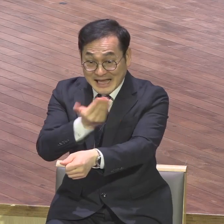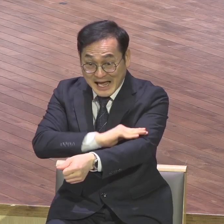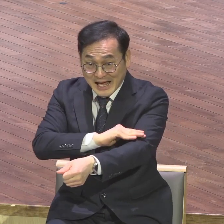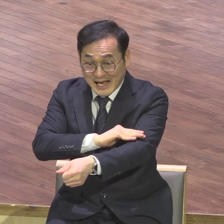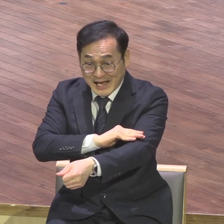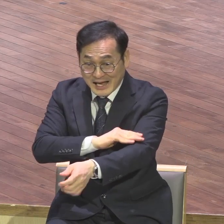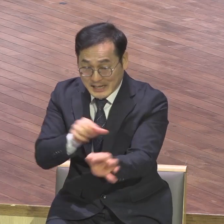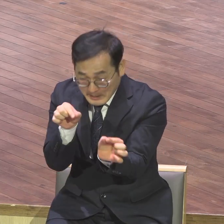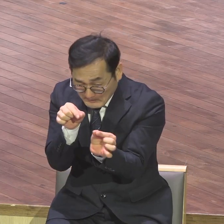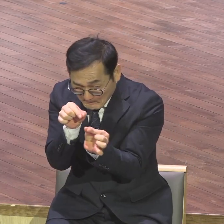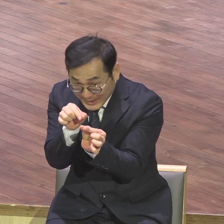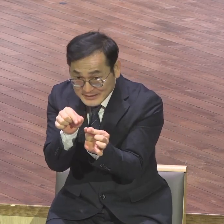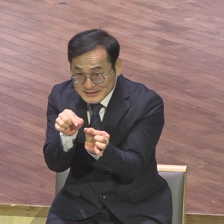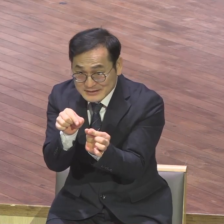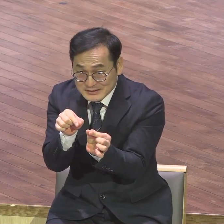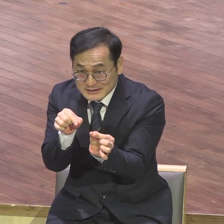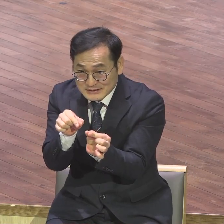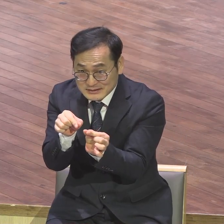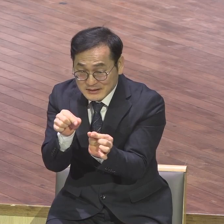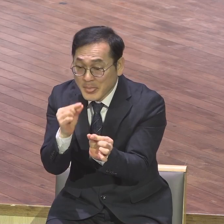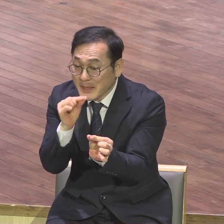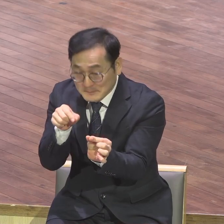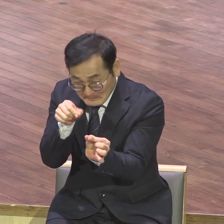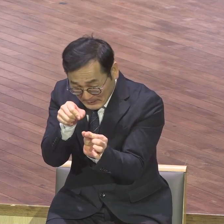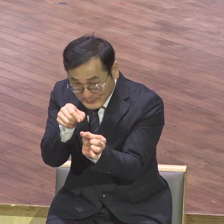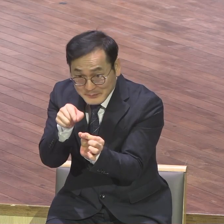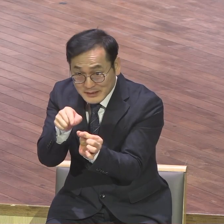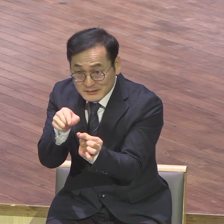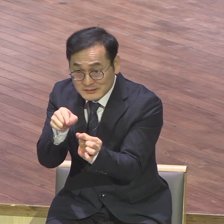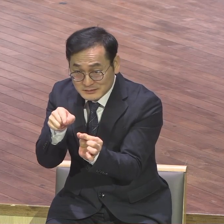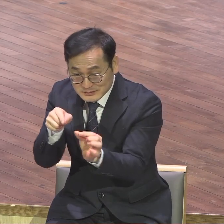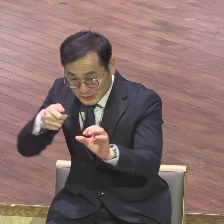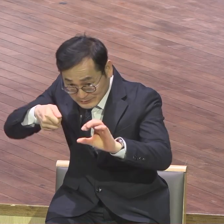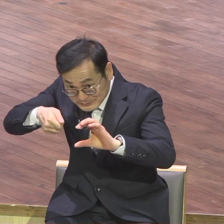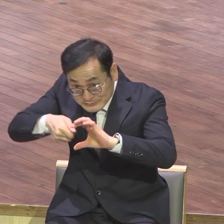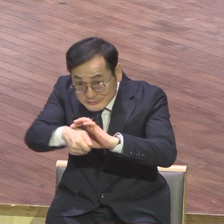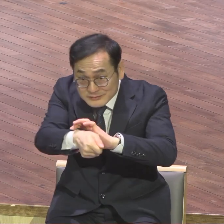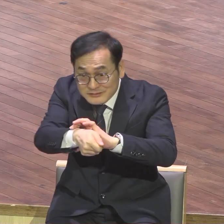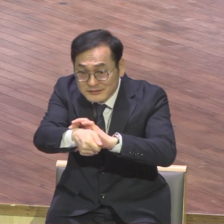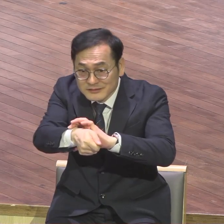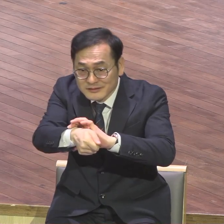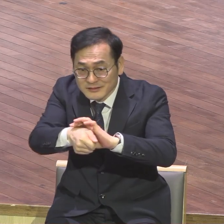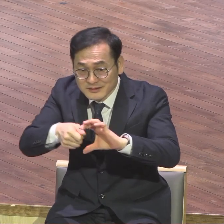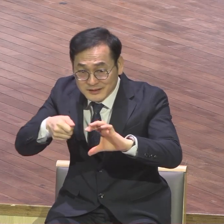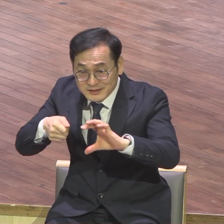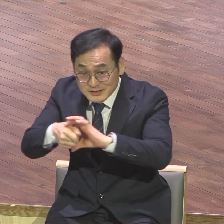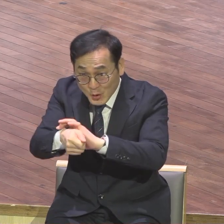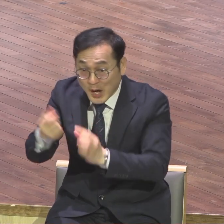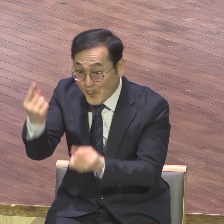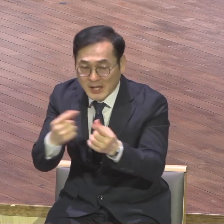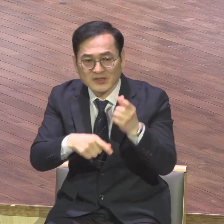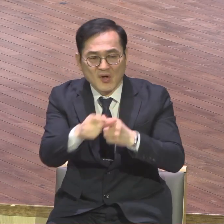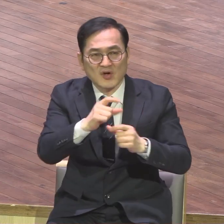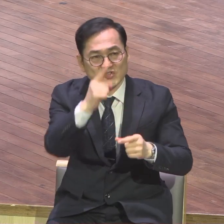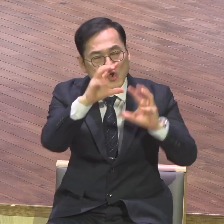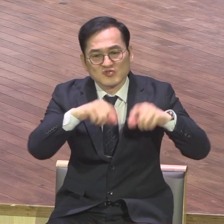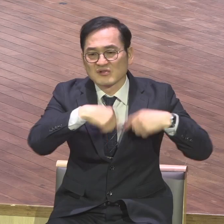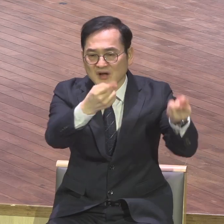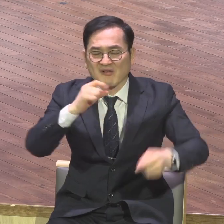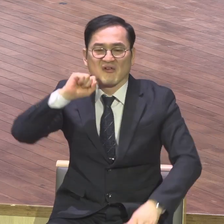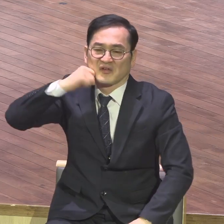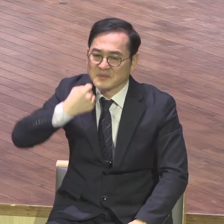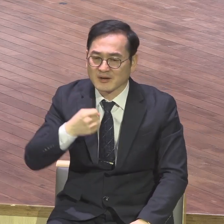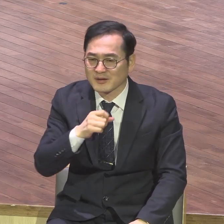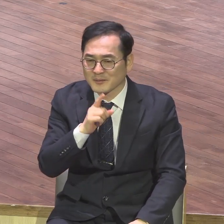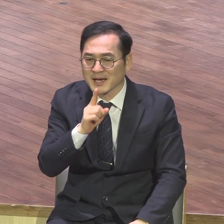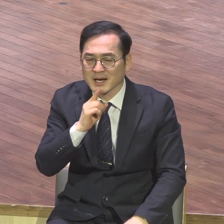때로는 가난한 것도 감사하시기 바랍니다. 질병도 감사하세요. 안 된 것도 실패도 감사하세요. 그것이